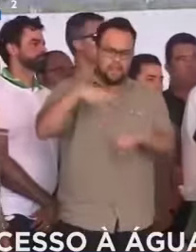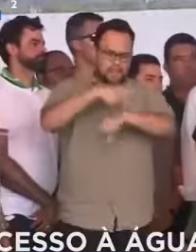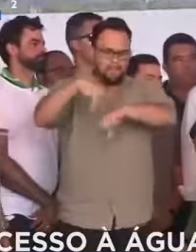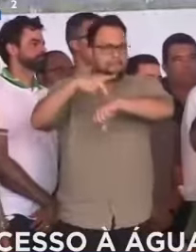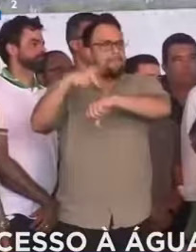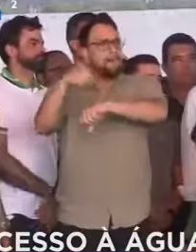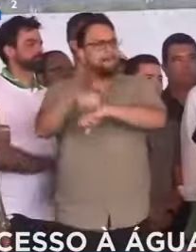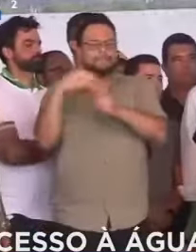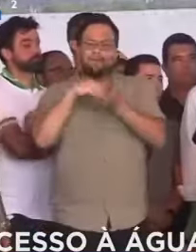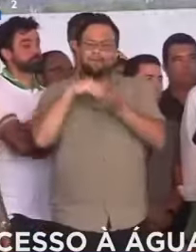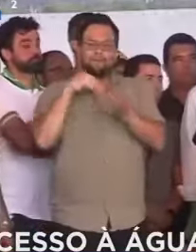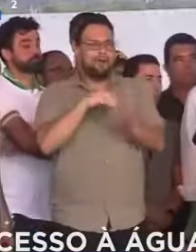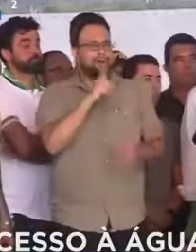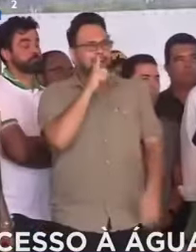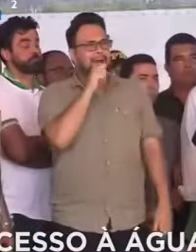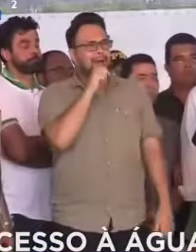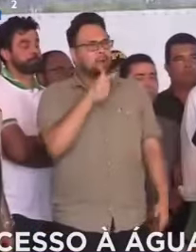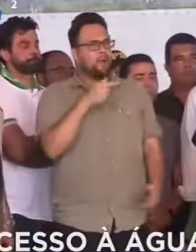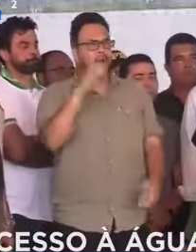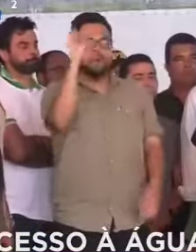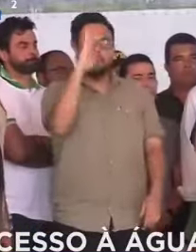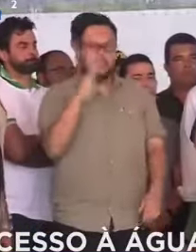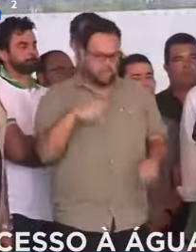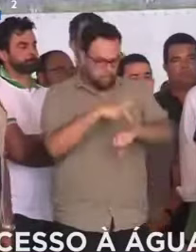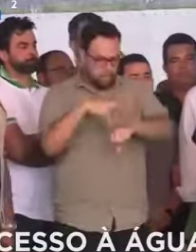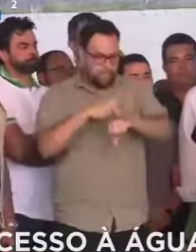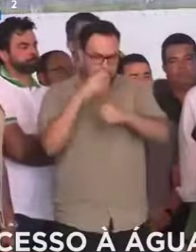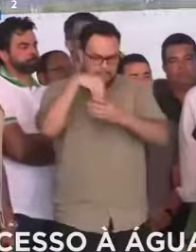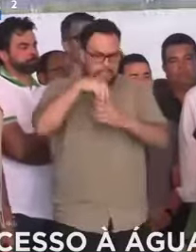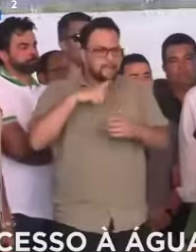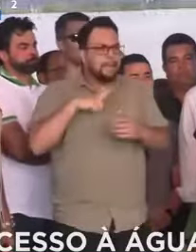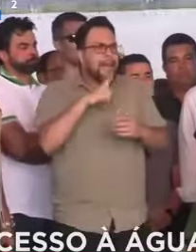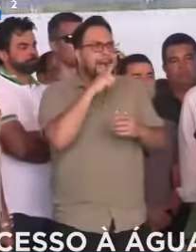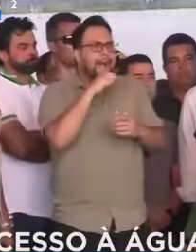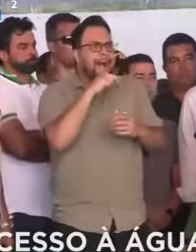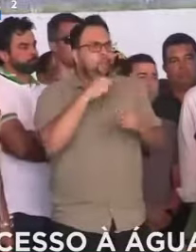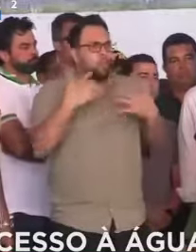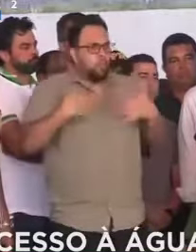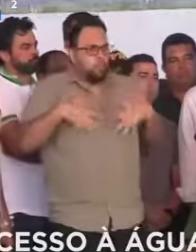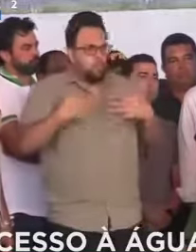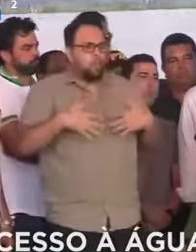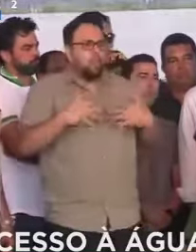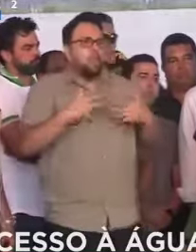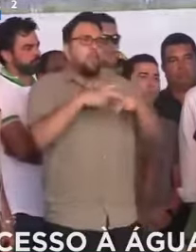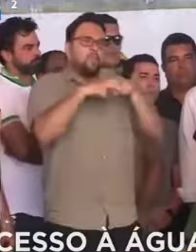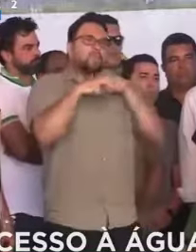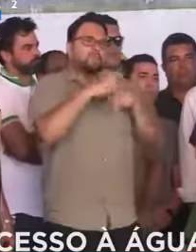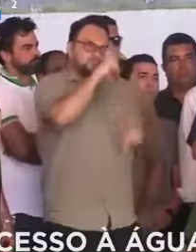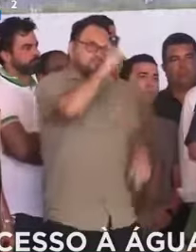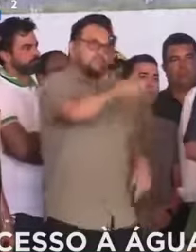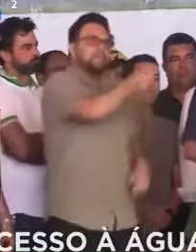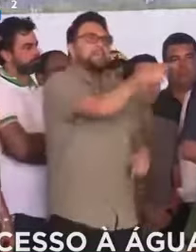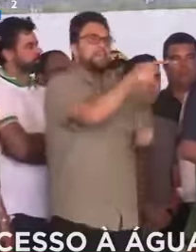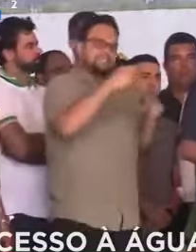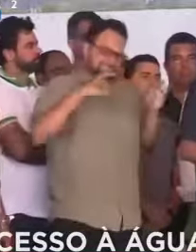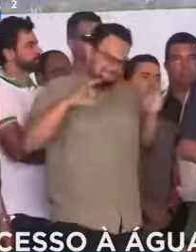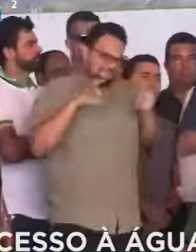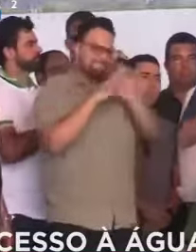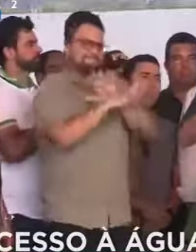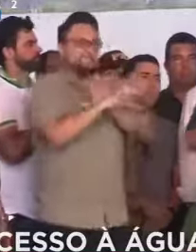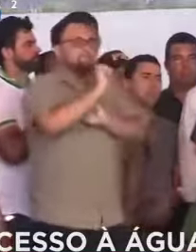esse, faltar água. E a missão dada, missão cumprida. Com o